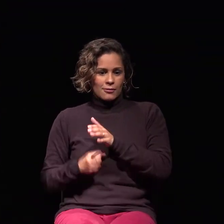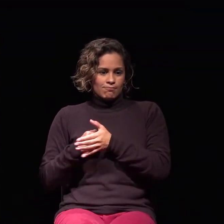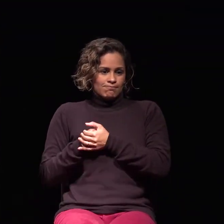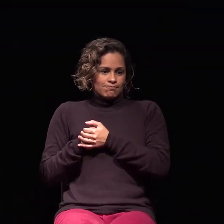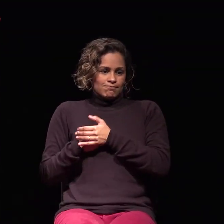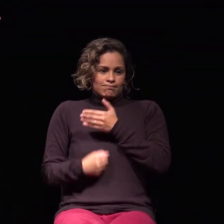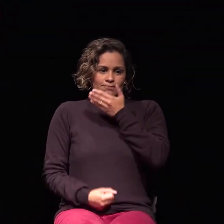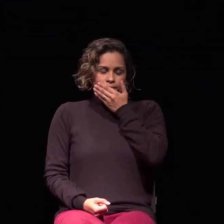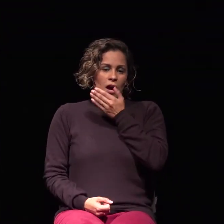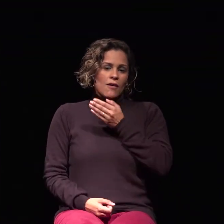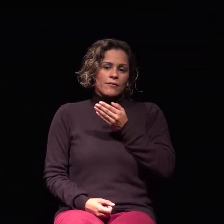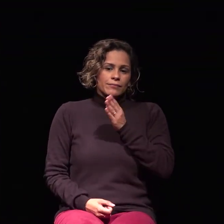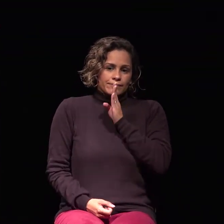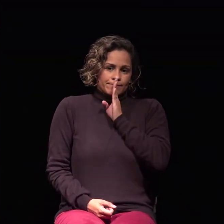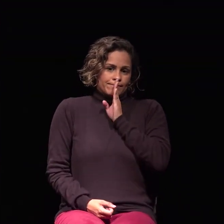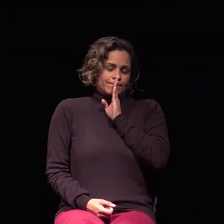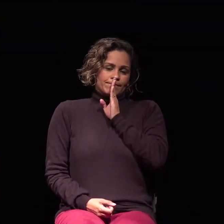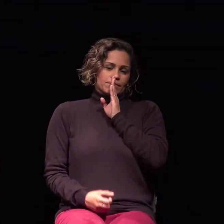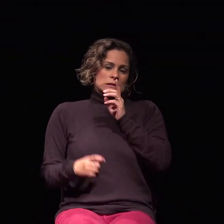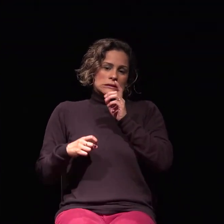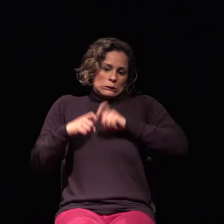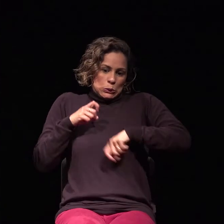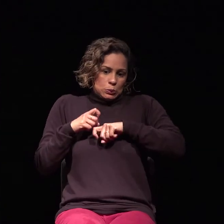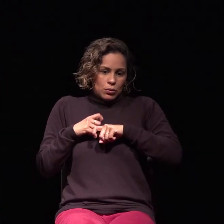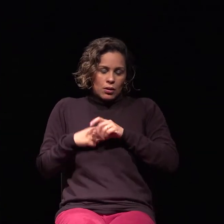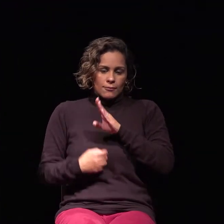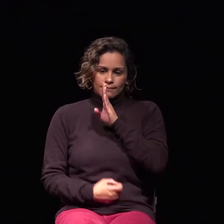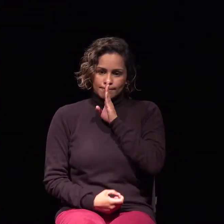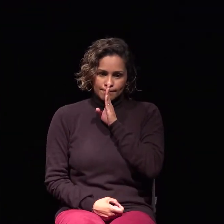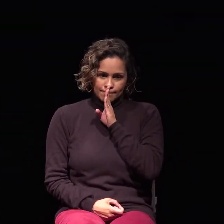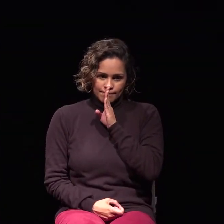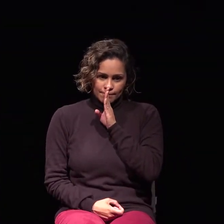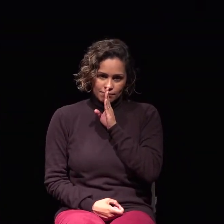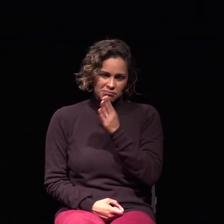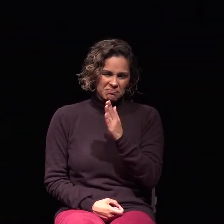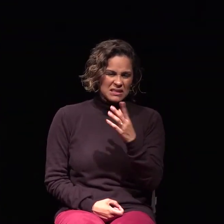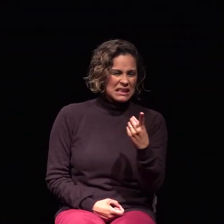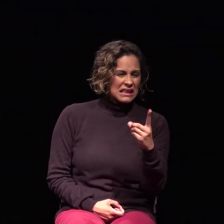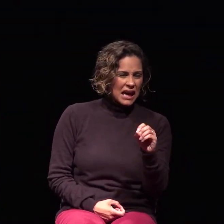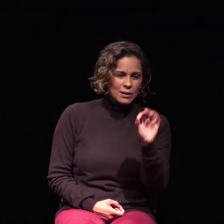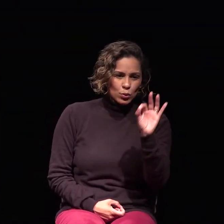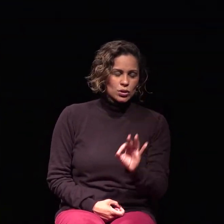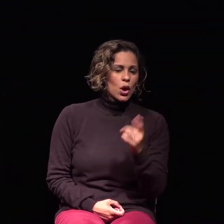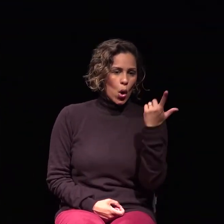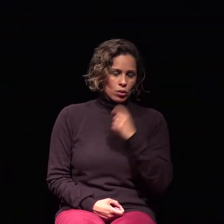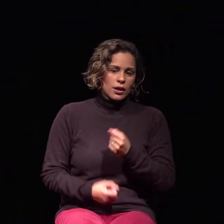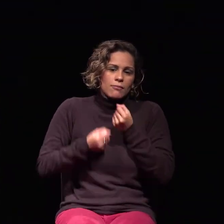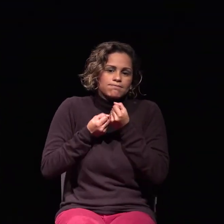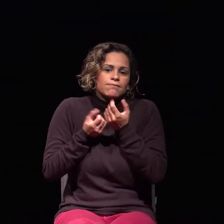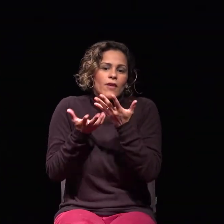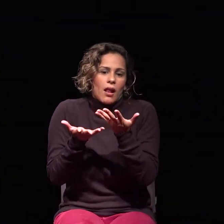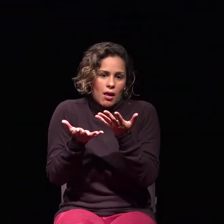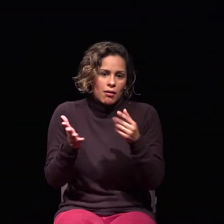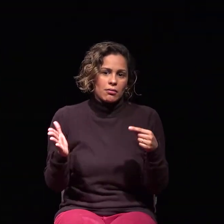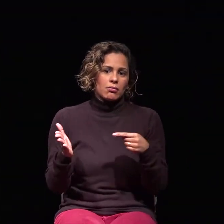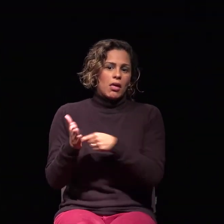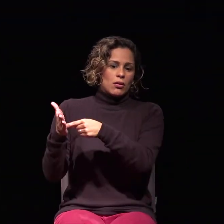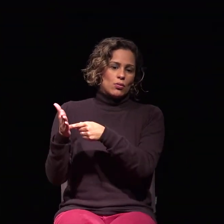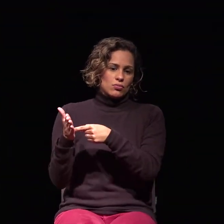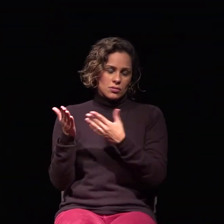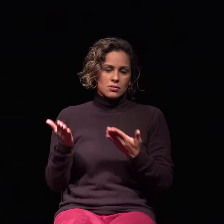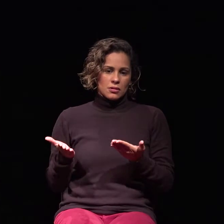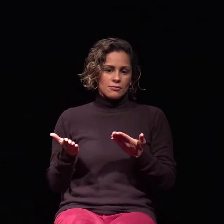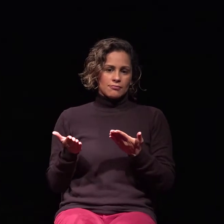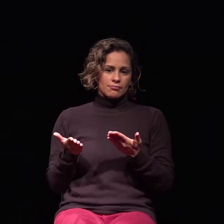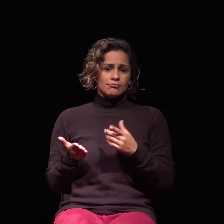10%, um pouco mais de 10% que consegue denunciar. Isso vem sendo consolidado por uma política de Estado que a gente